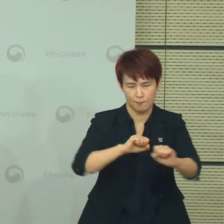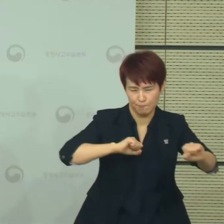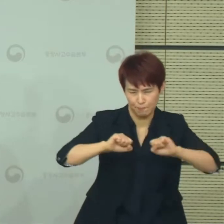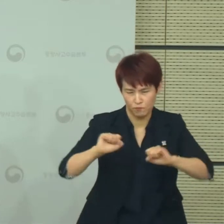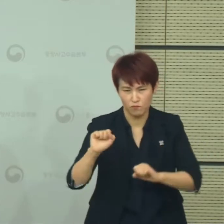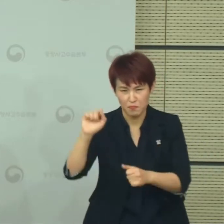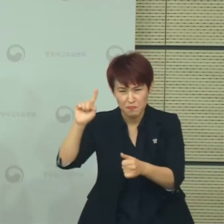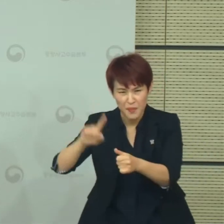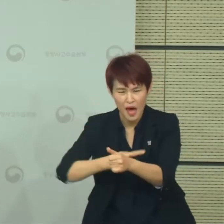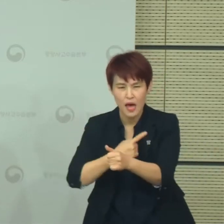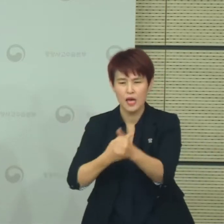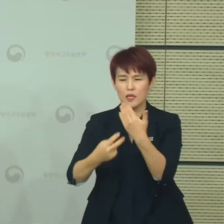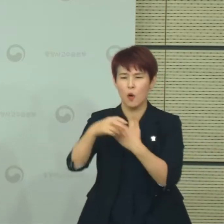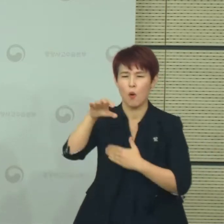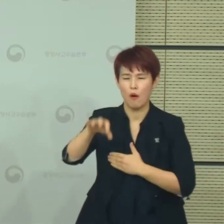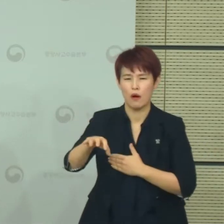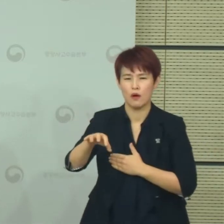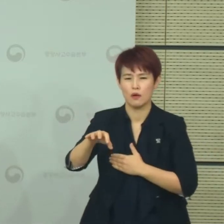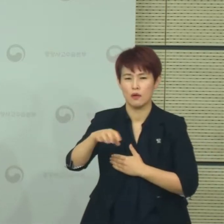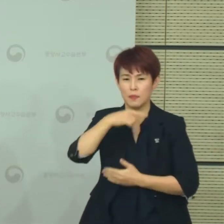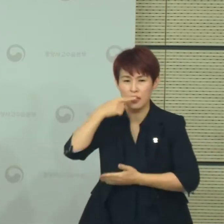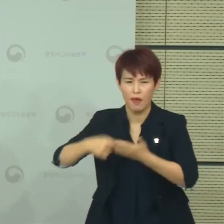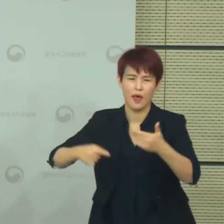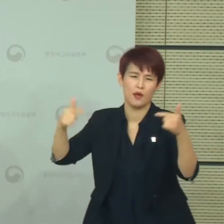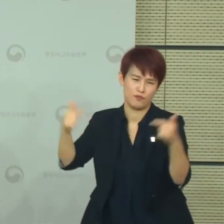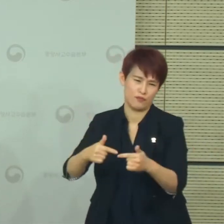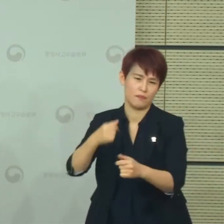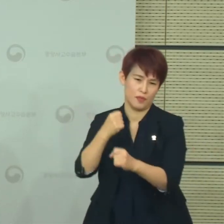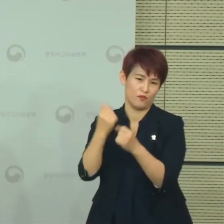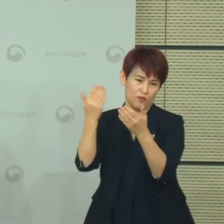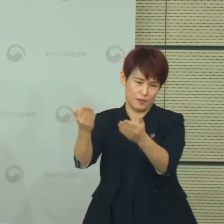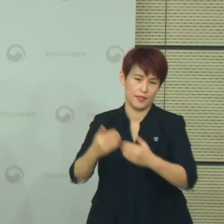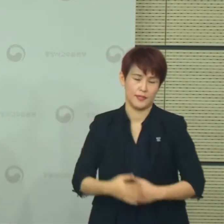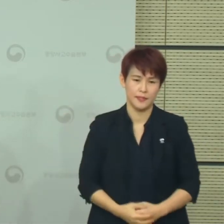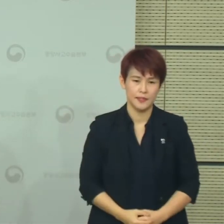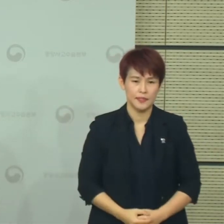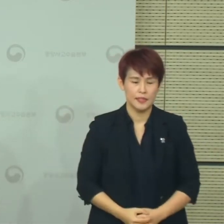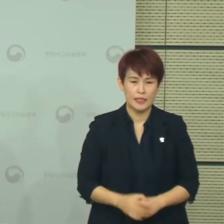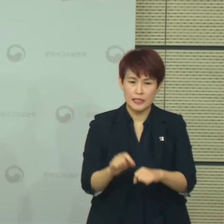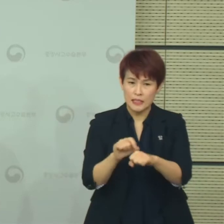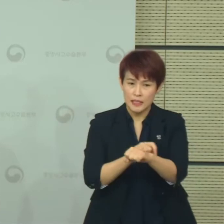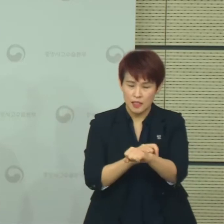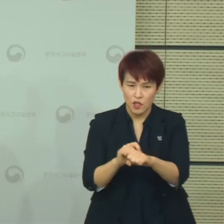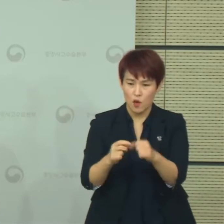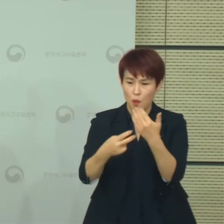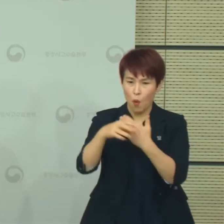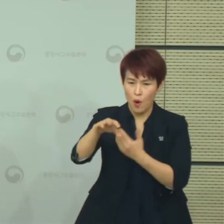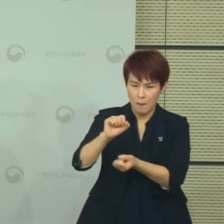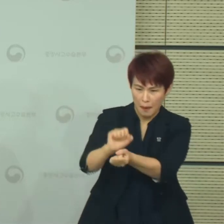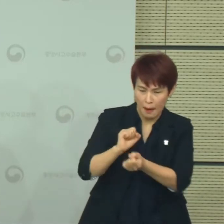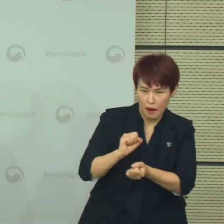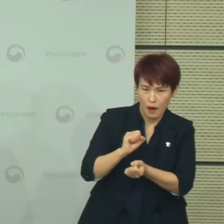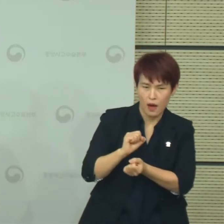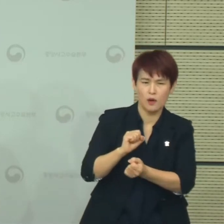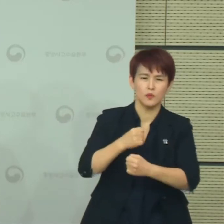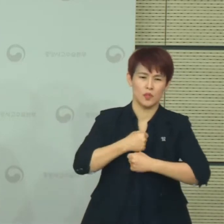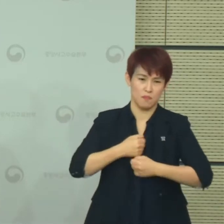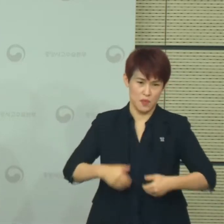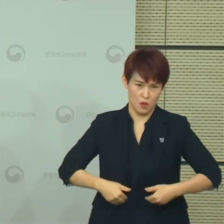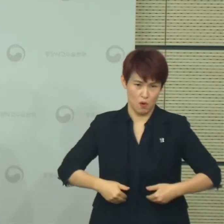인한 의료기관들의 불이익을 없도록 하겠습니다. 특히 병원 감염을 조심해야